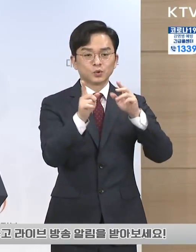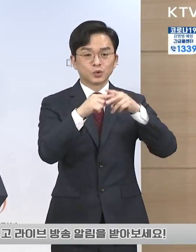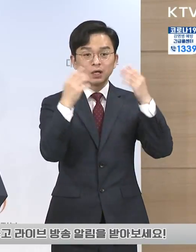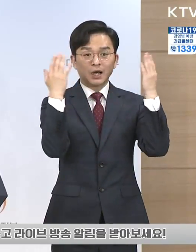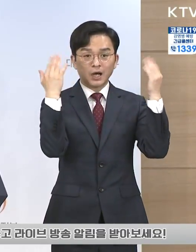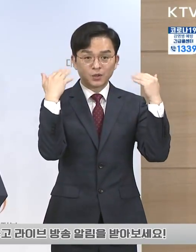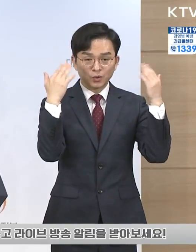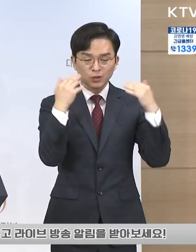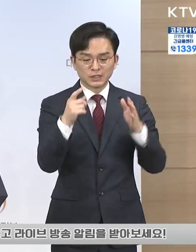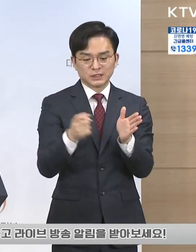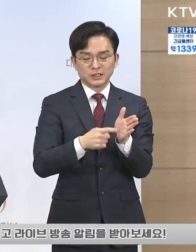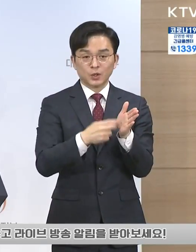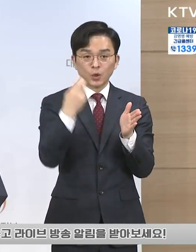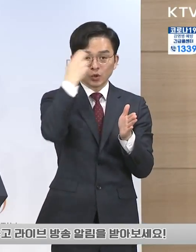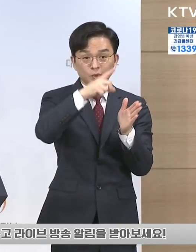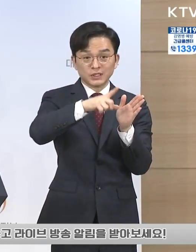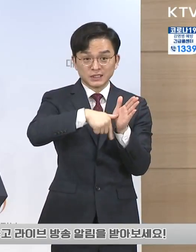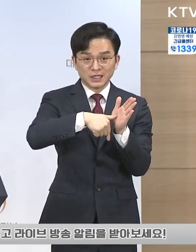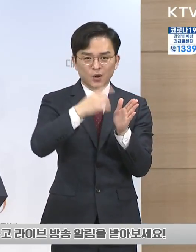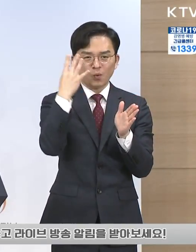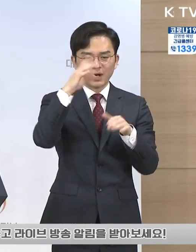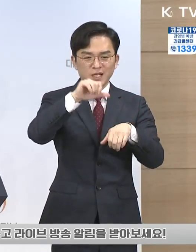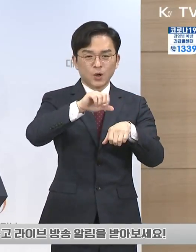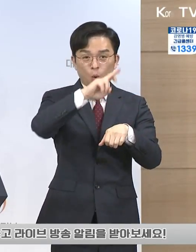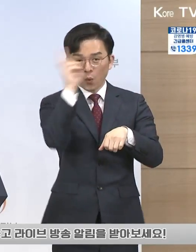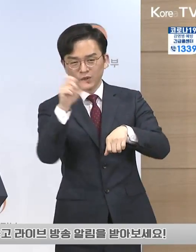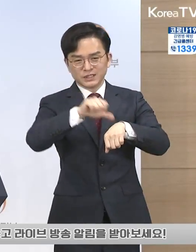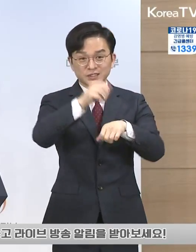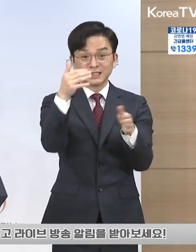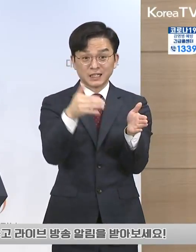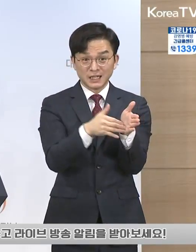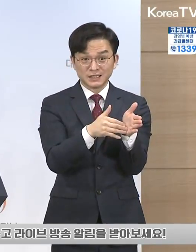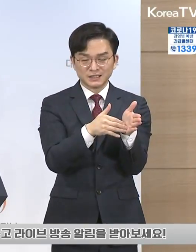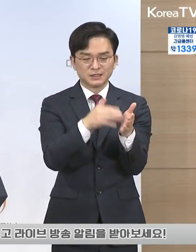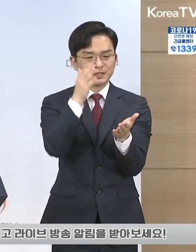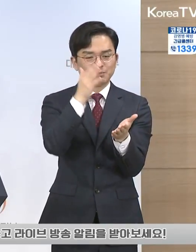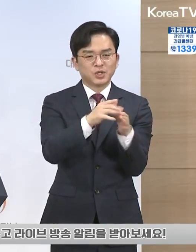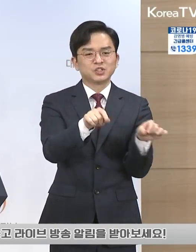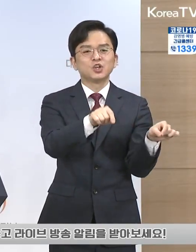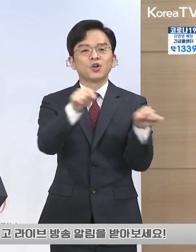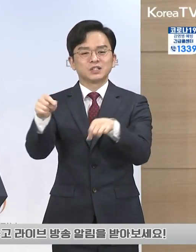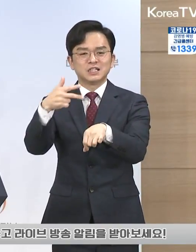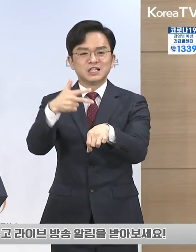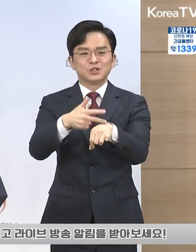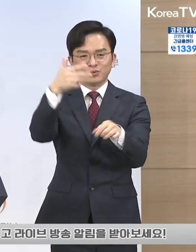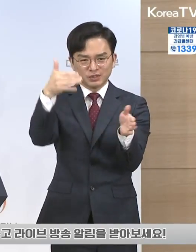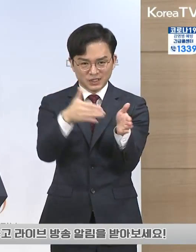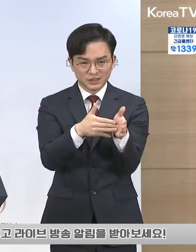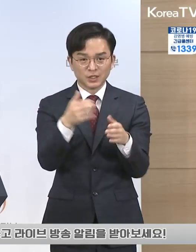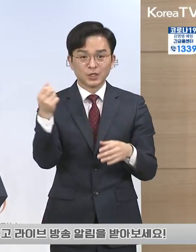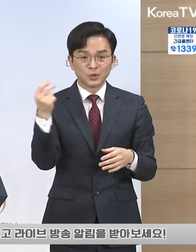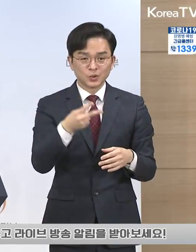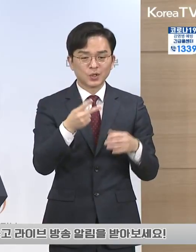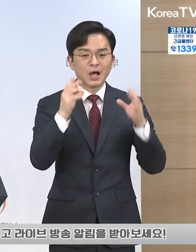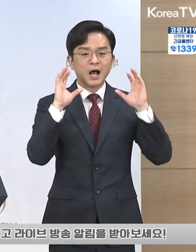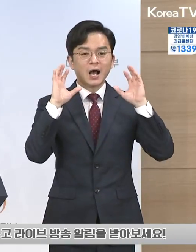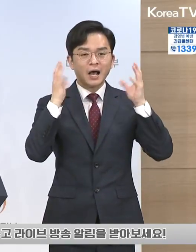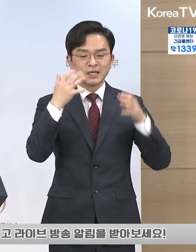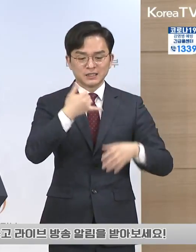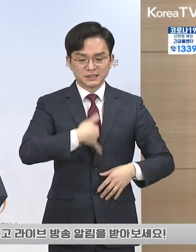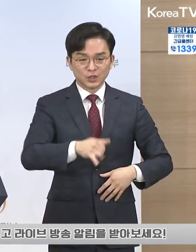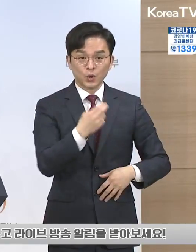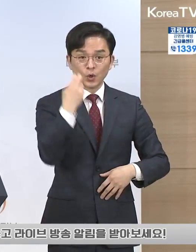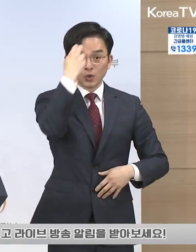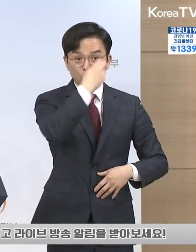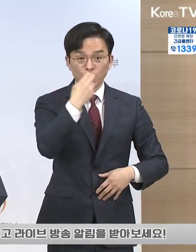운영하며 돌봄을 제공받는 아이들에게 중식을 지원하여 학부모들이 안심하고 아이를